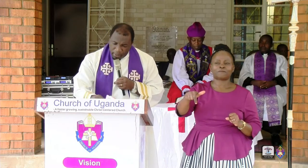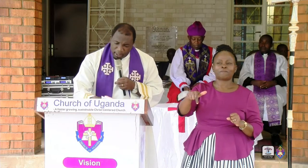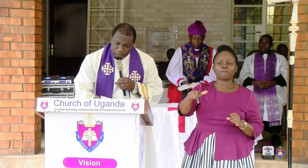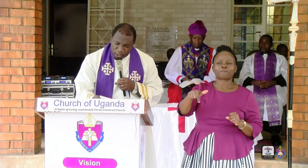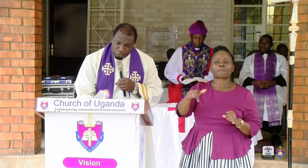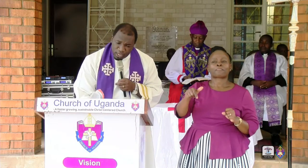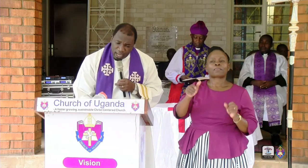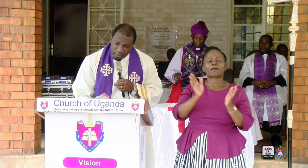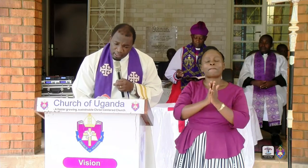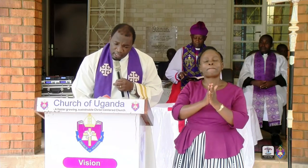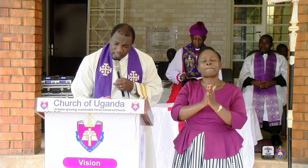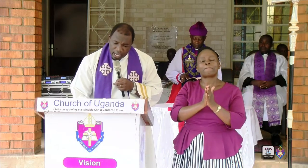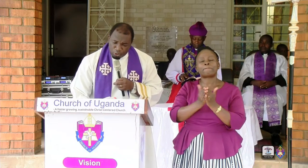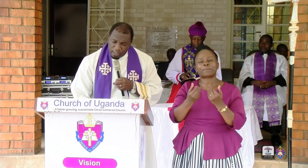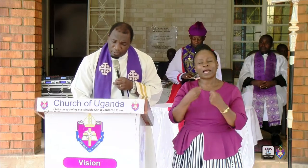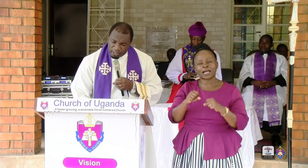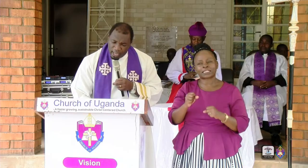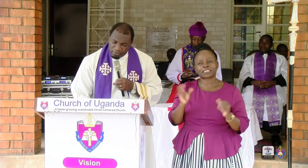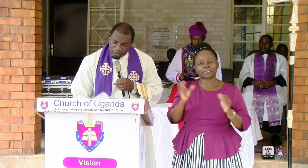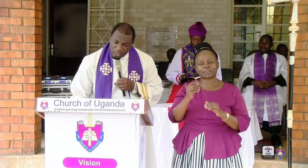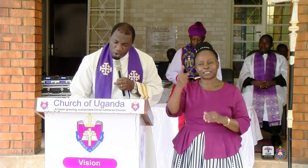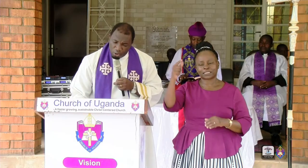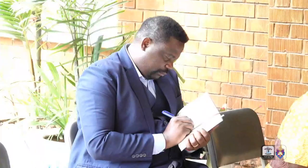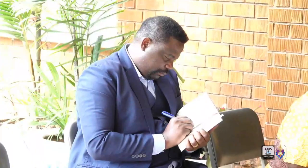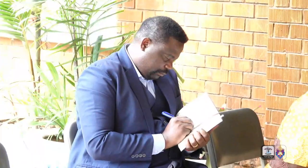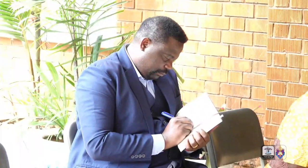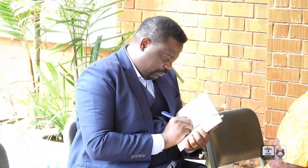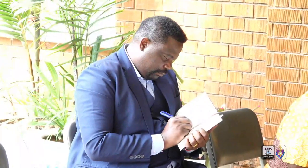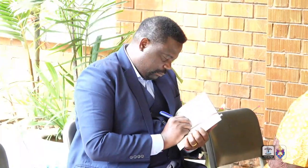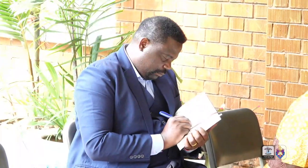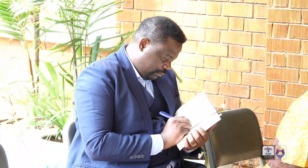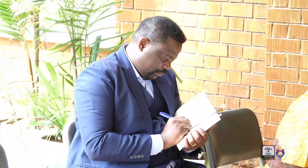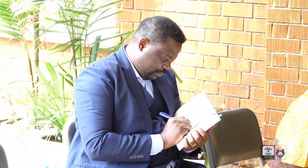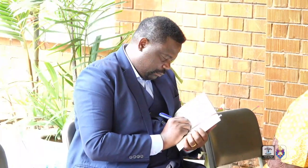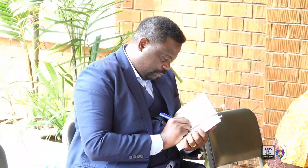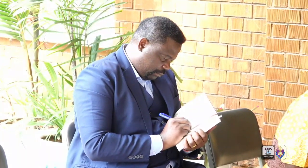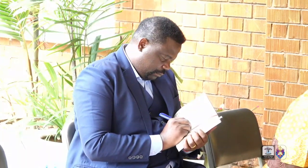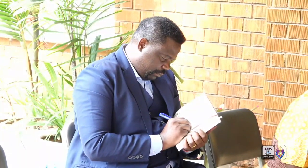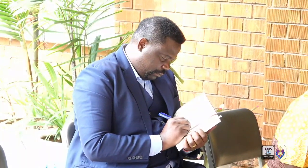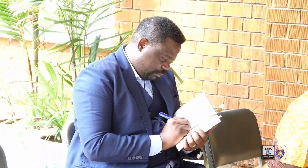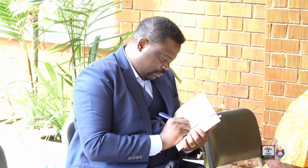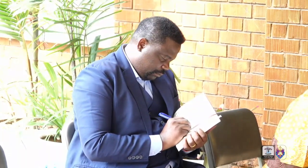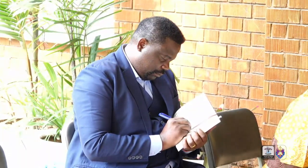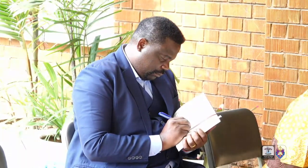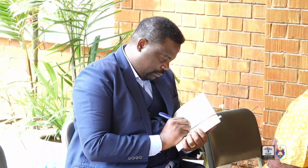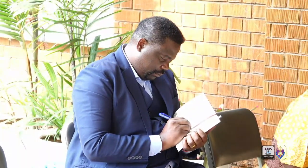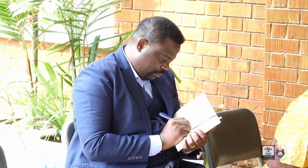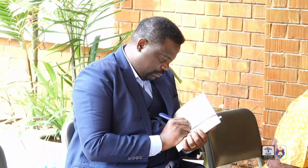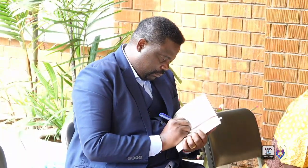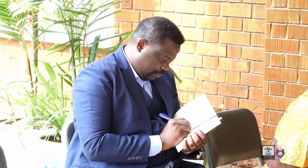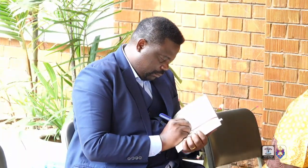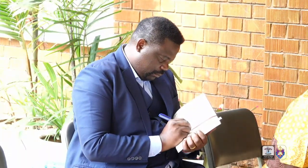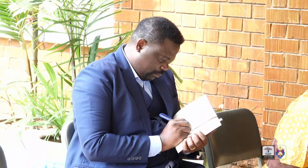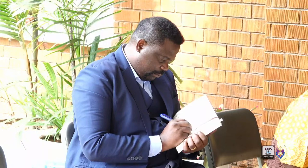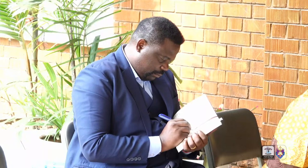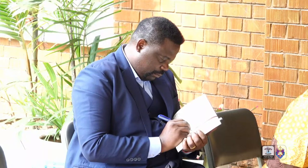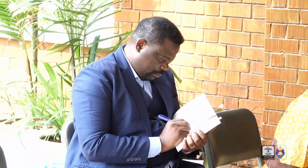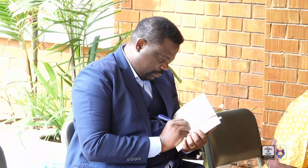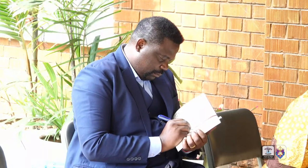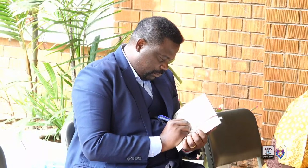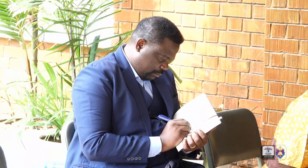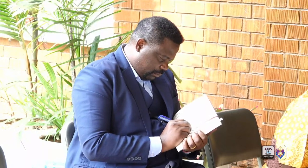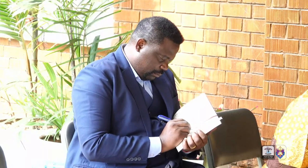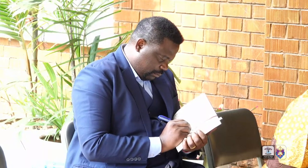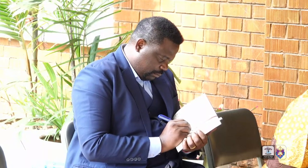Ebikolwa bya batume sura ya 17 olunyiriri lwa 10 ka tusoma okuva kulwo